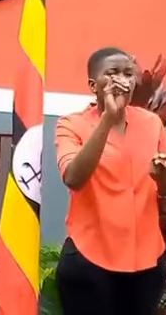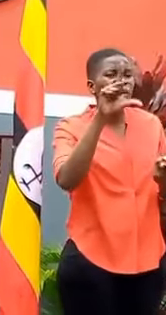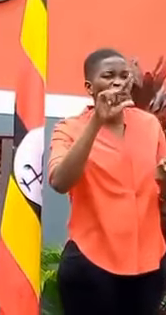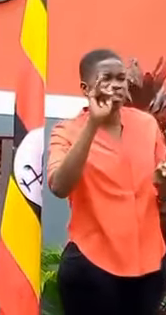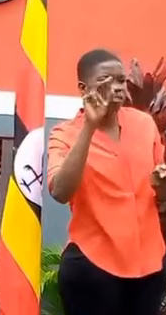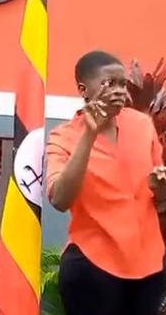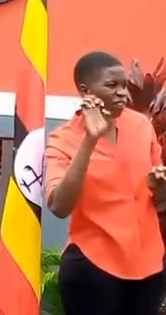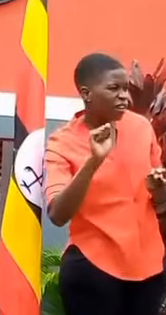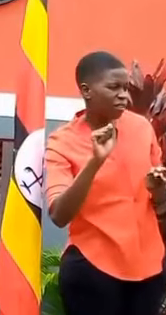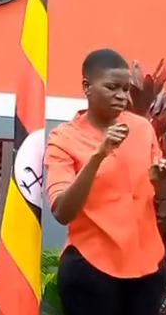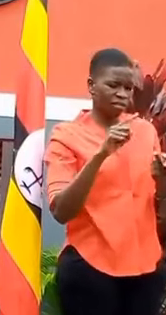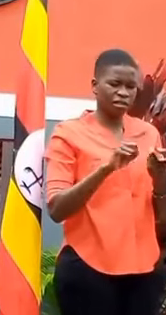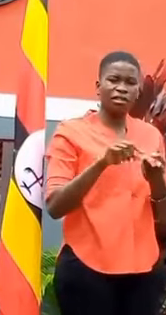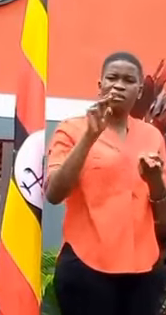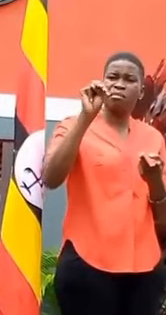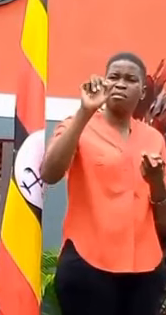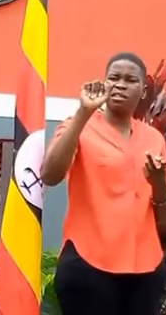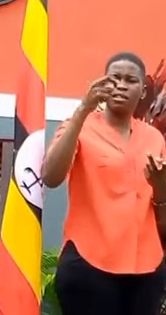ba Machete,